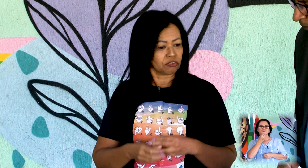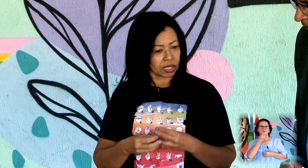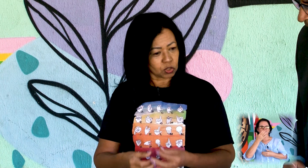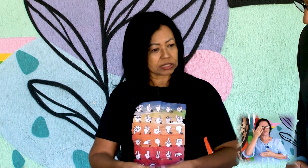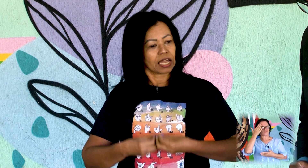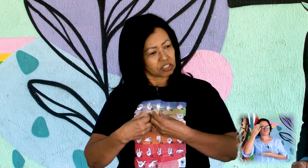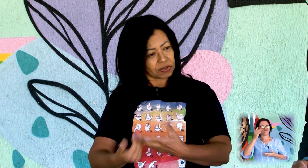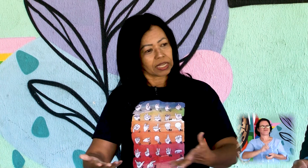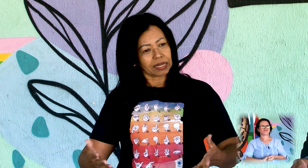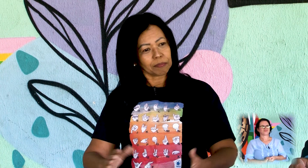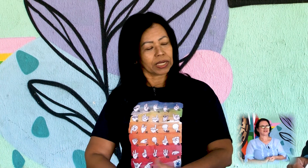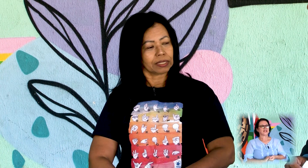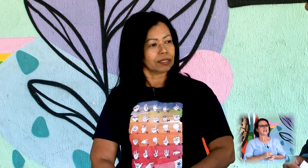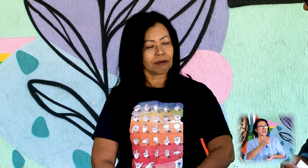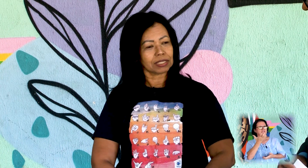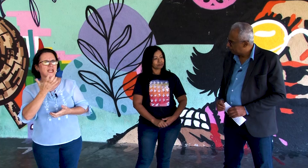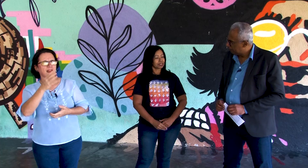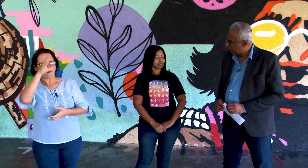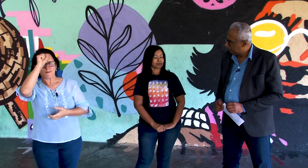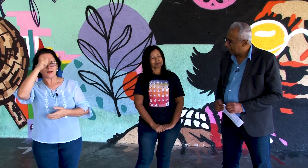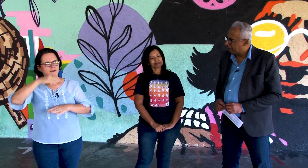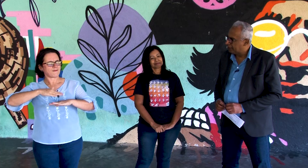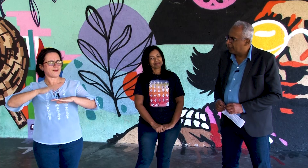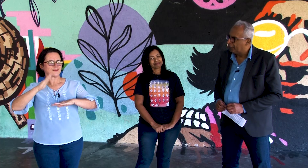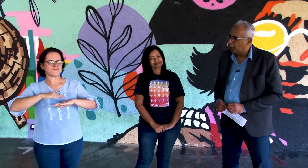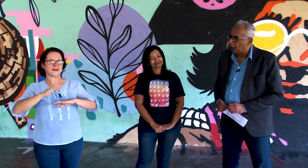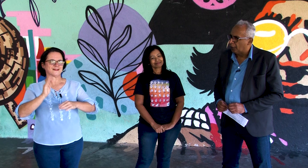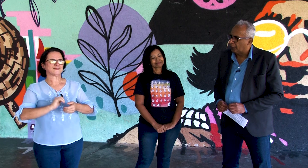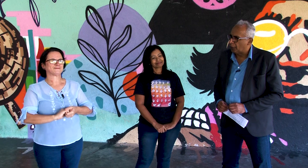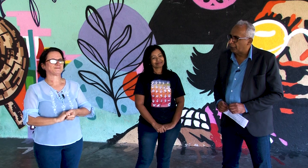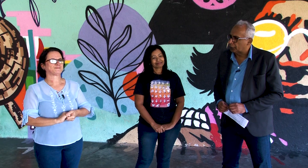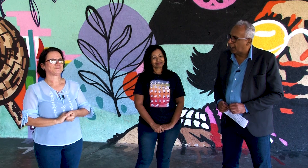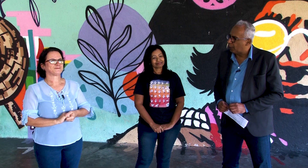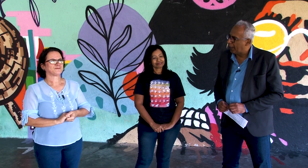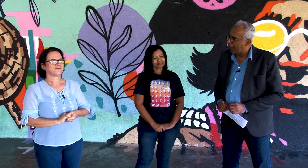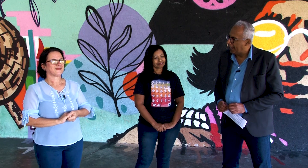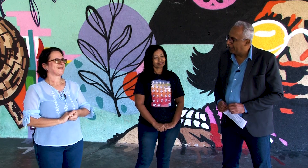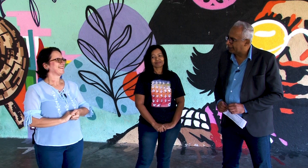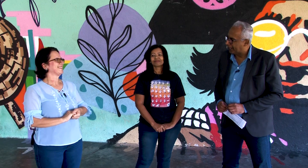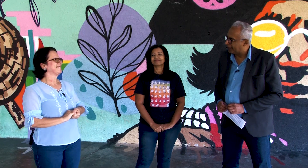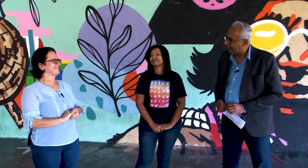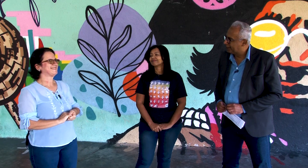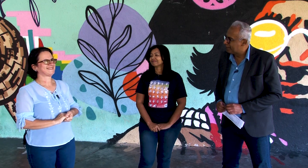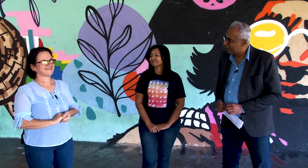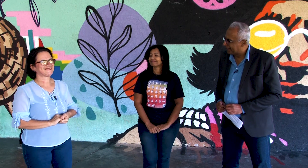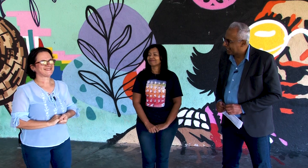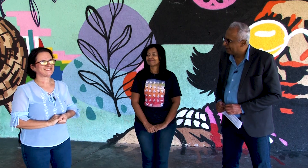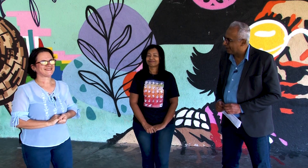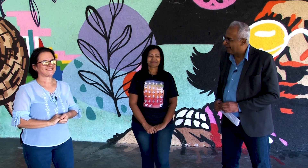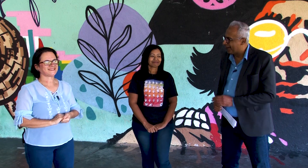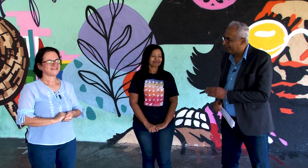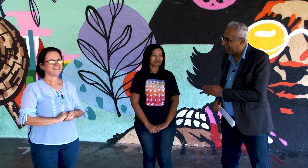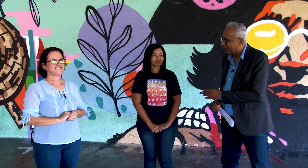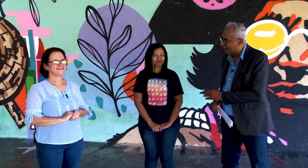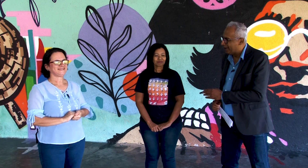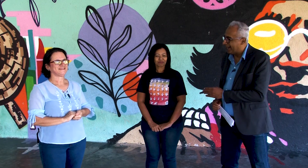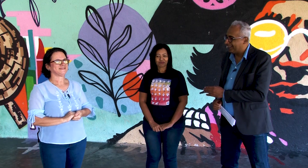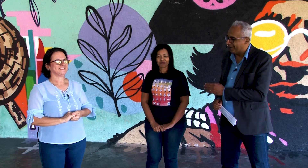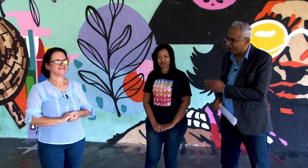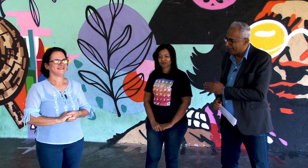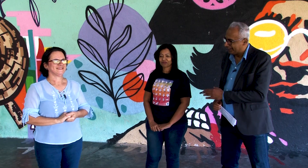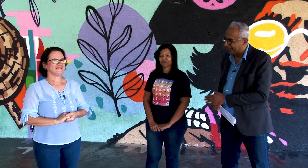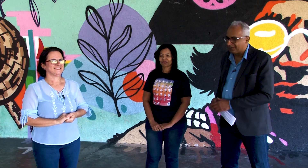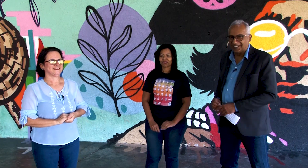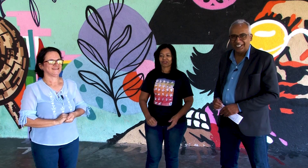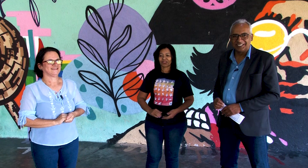gratificante. E a gente vai gostar e a gente vai querer aprender, não é difícil. Maravilha. Vou voltar com a Leia, que está interpretando agora o que a Guiomar